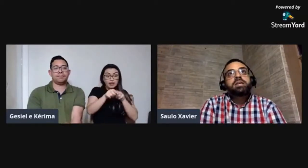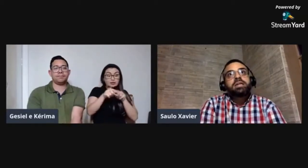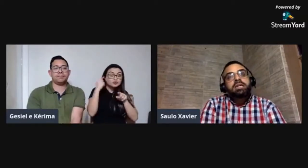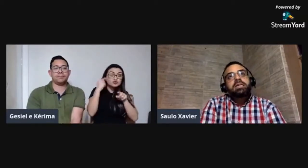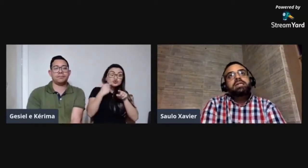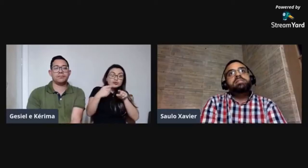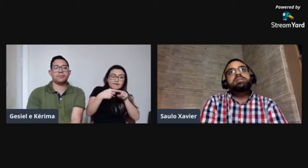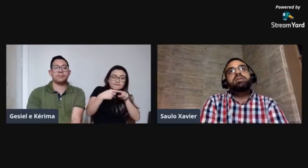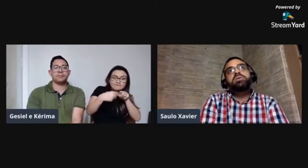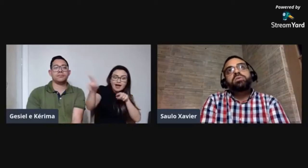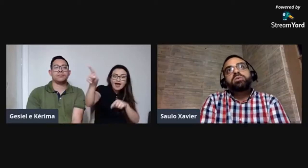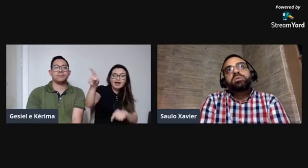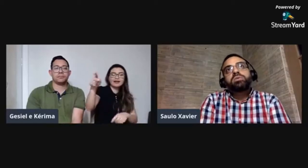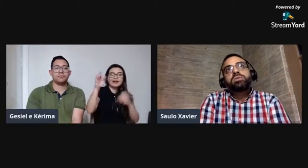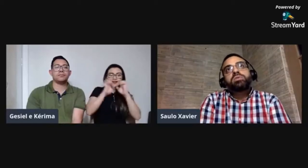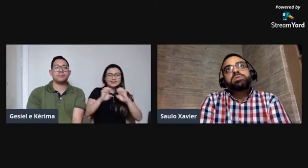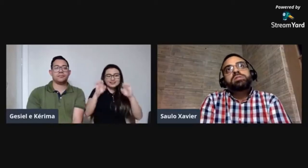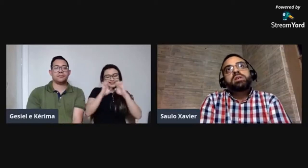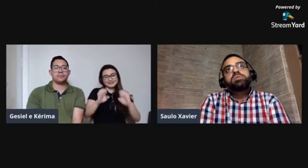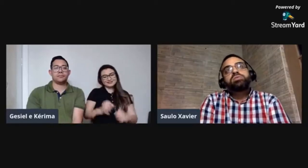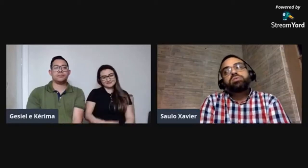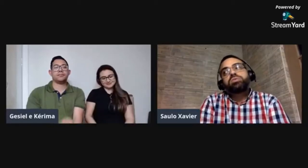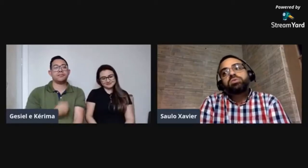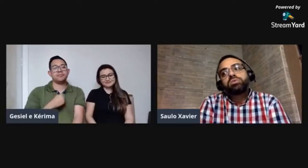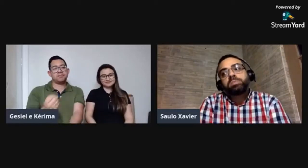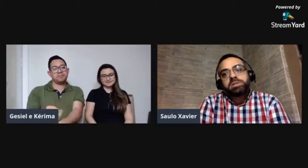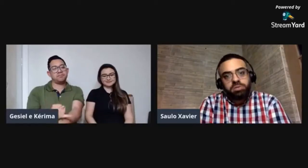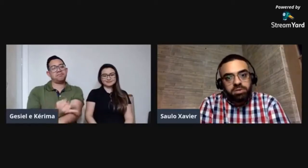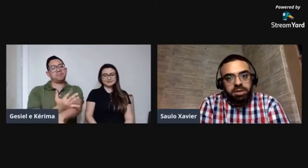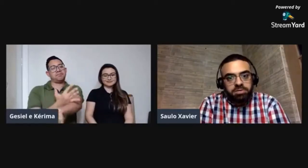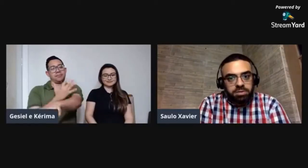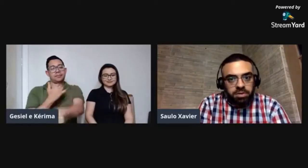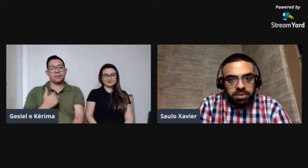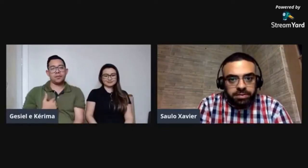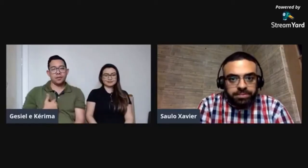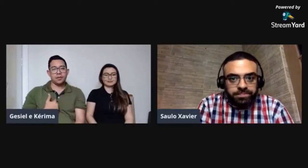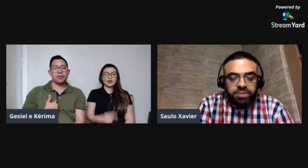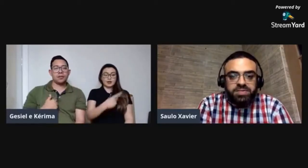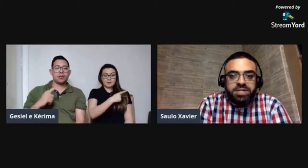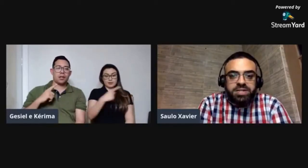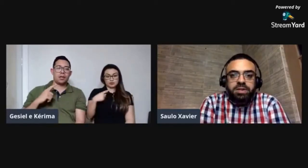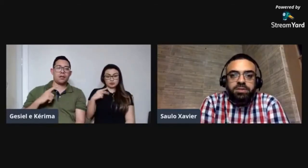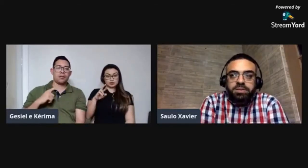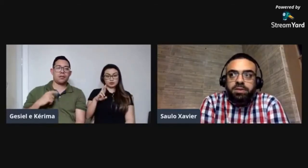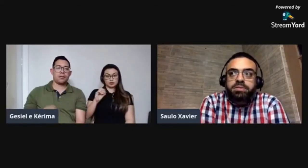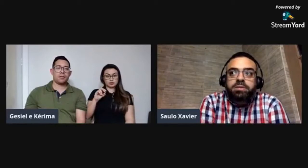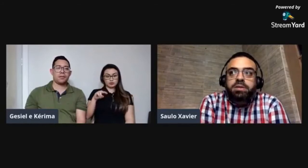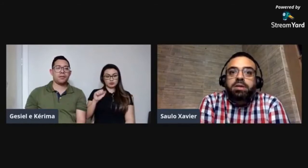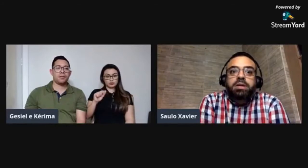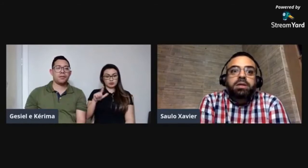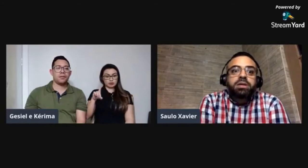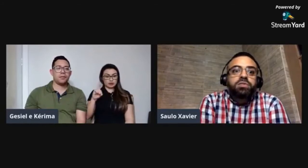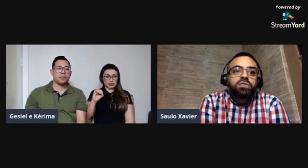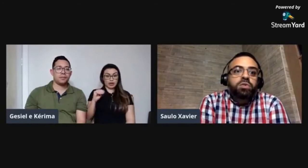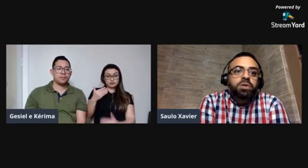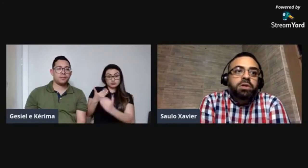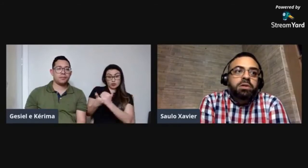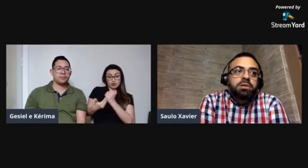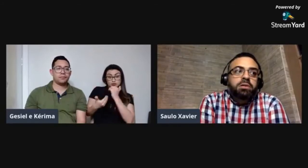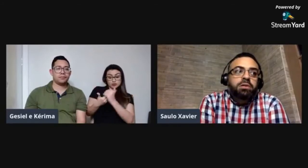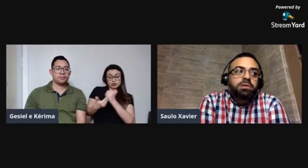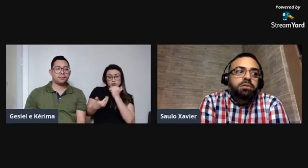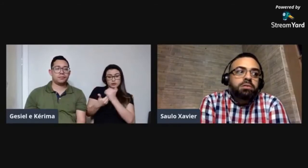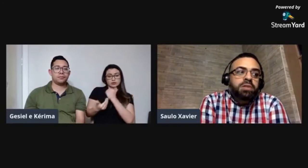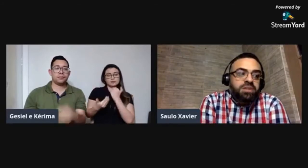Eu segui assim o conselho do pastor Ronaldo Lidório, né? O reverendo Ronaldo Lidório, que